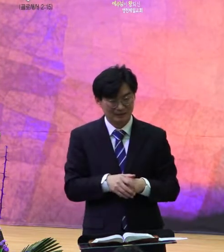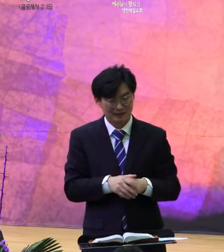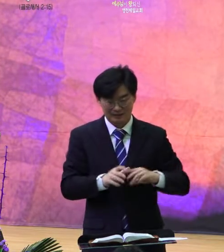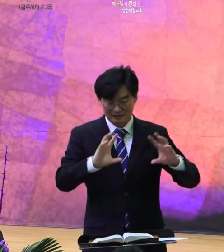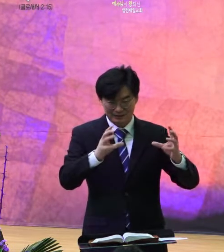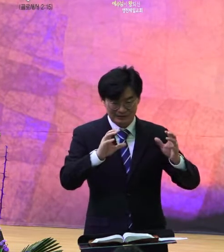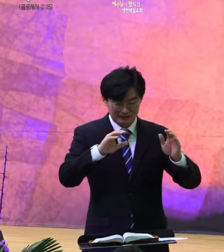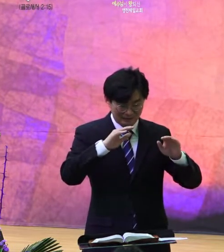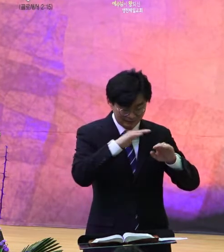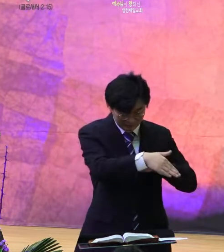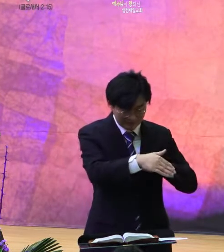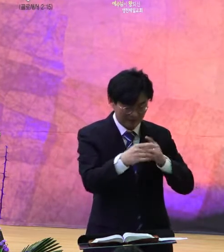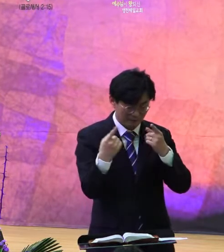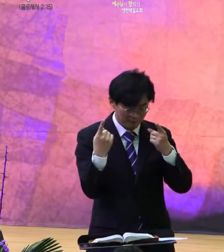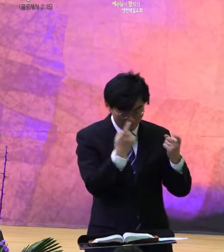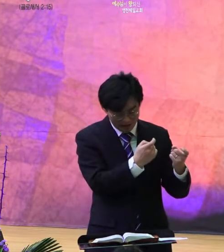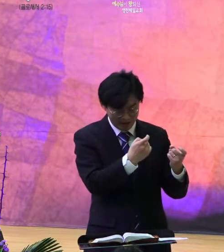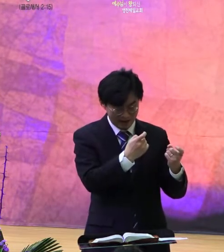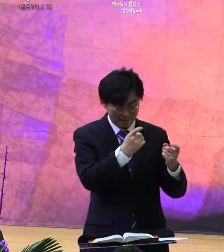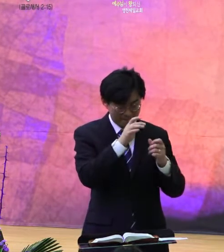간증과 스토리가 있습니까?